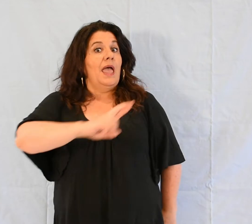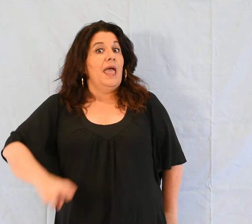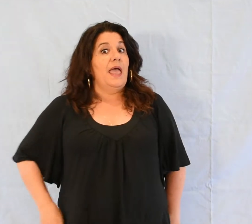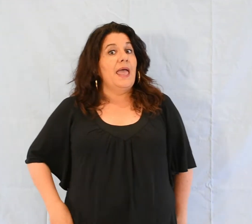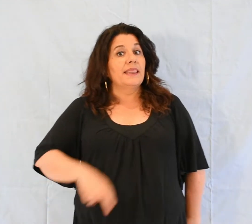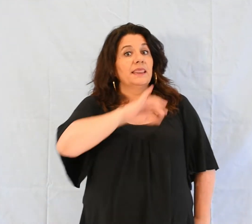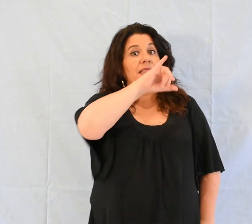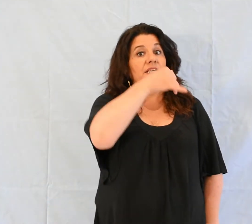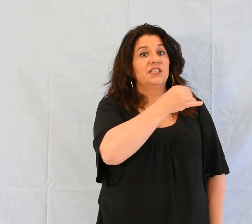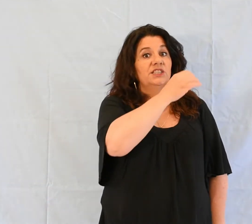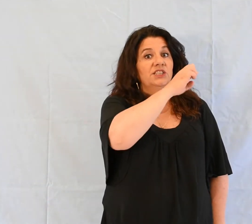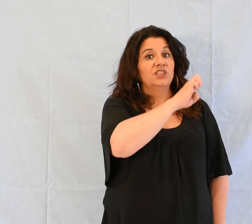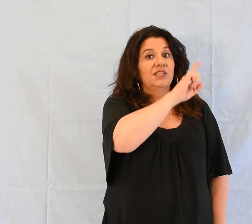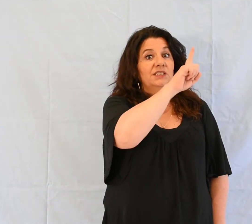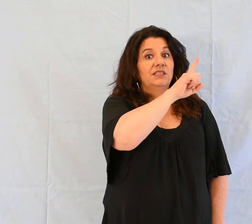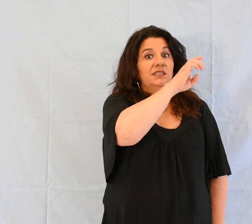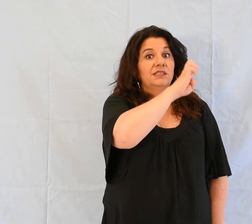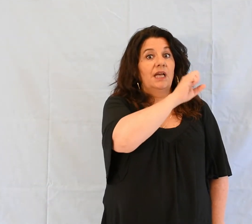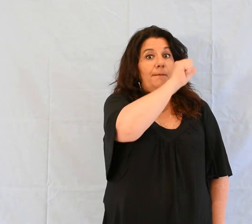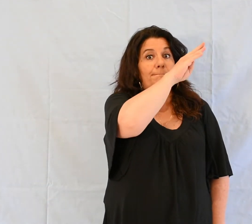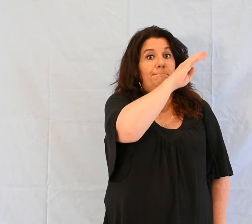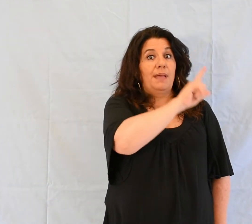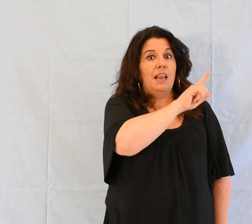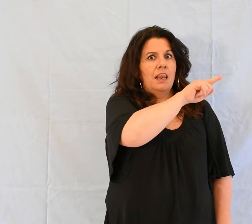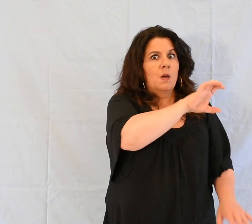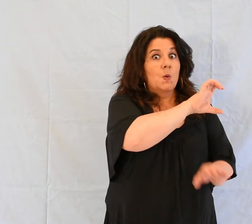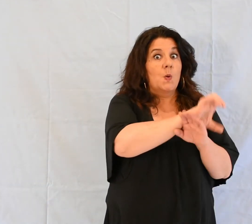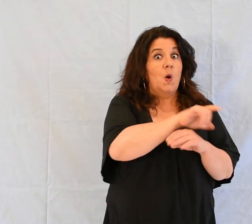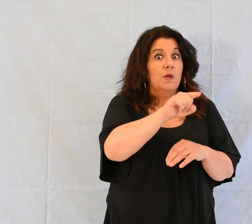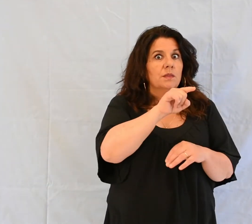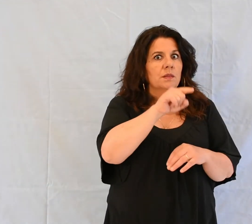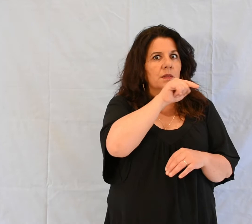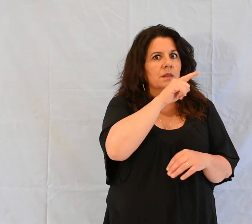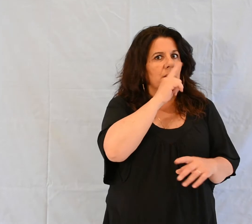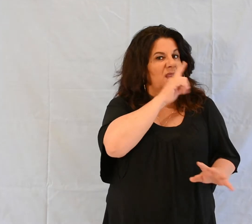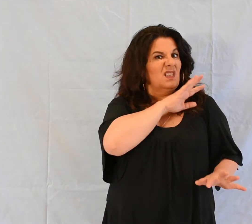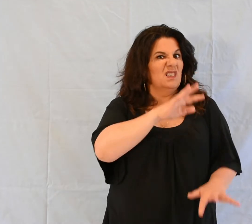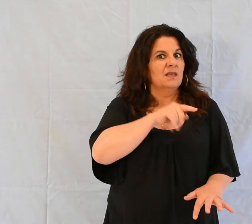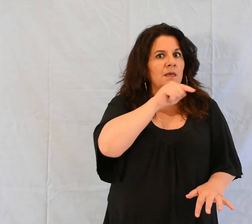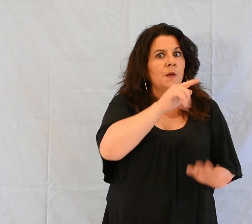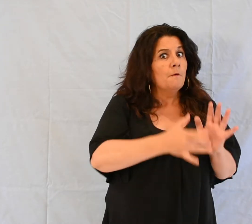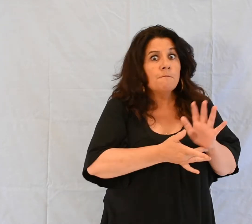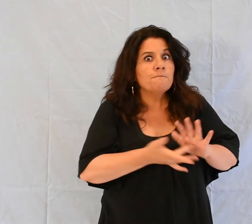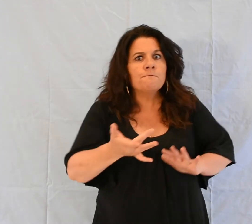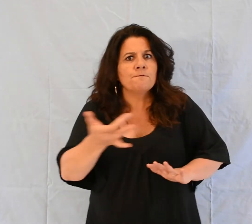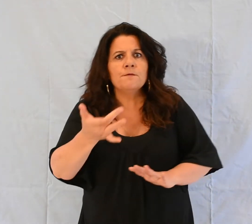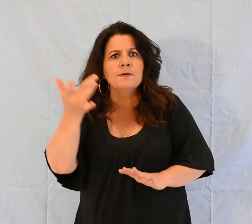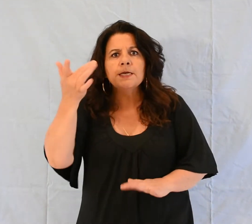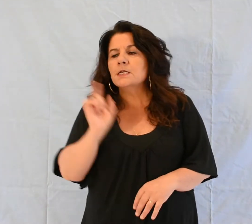journée dans le désert, il vint s'asseoir à l'ombre d'un buisson et demanda la